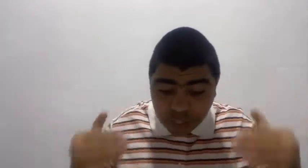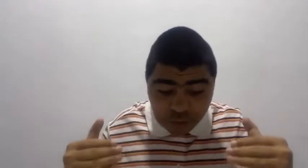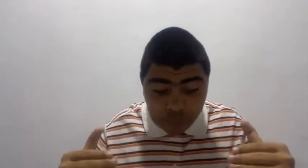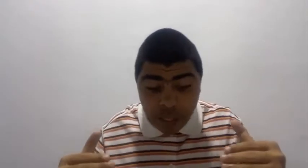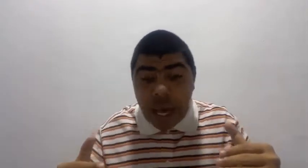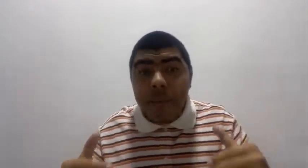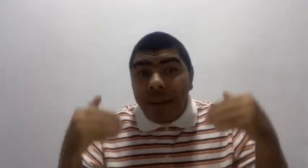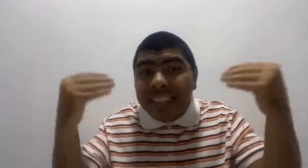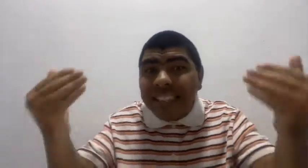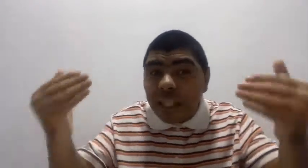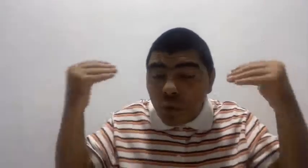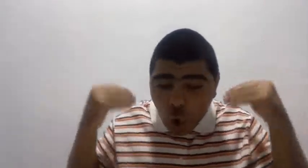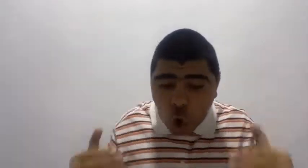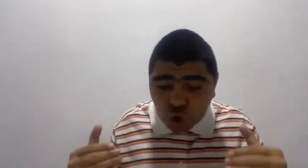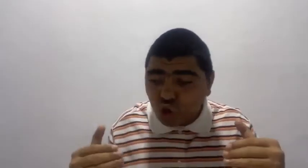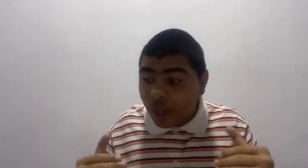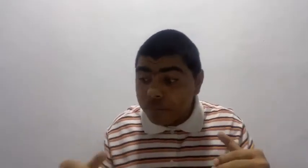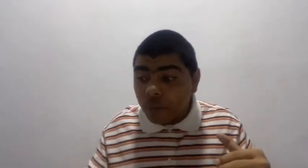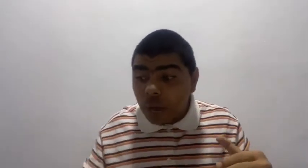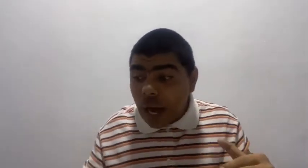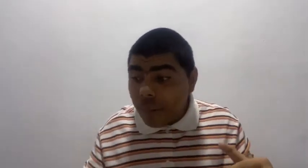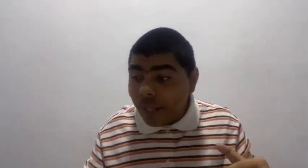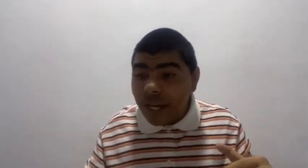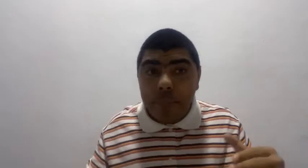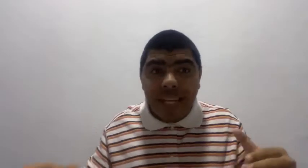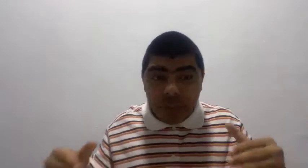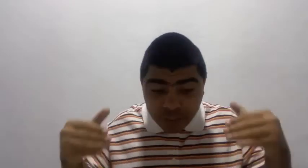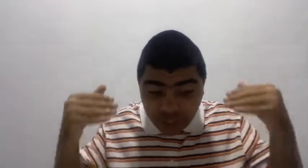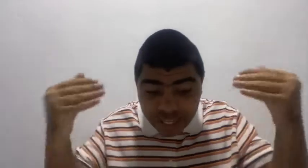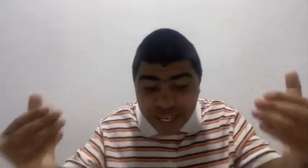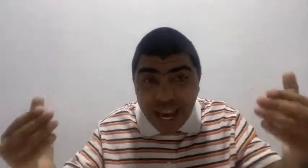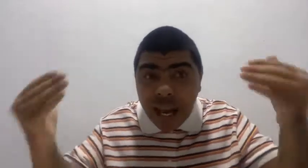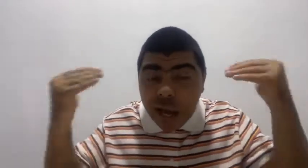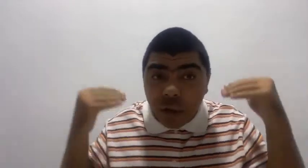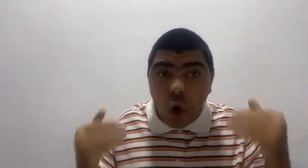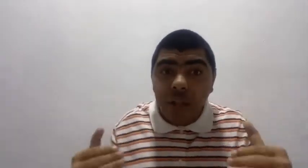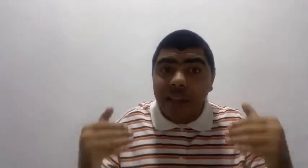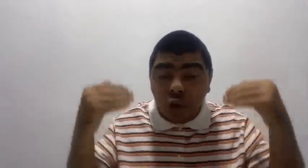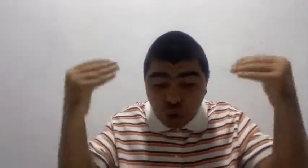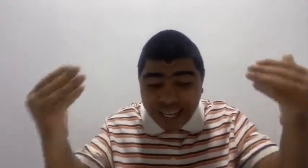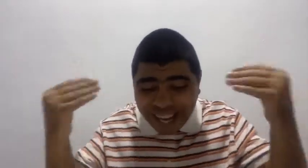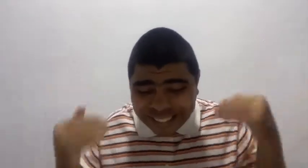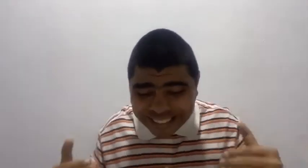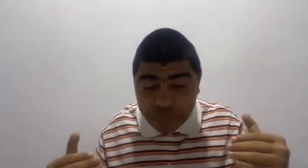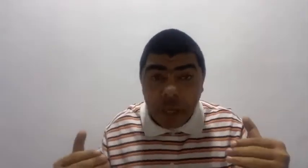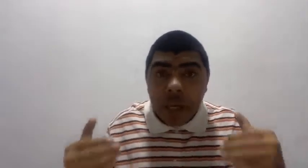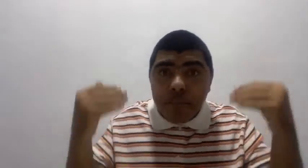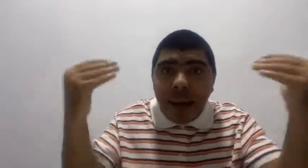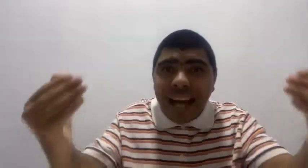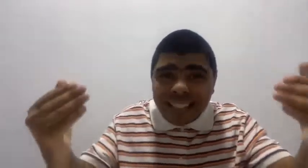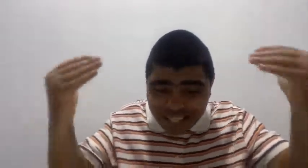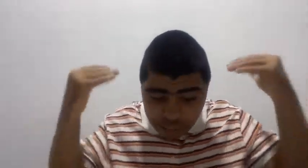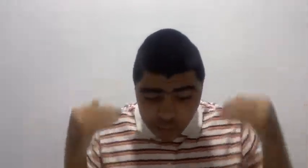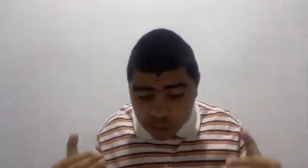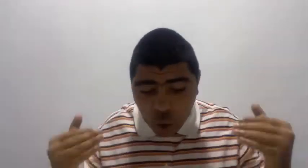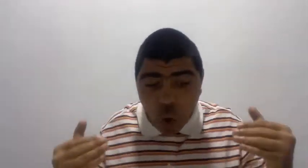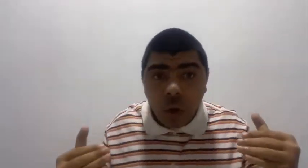13 versículo 11. Amén. La palabra se lee a la gloria de los tres grandes. Padre, Hijo